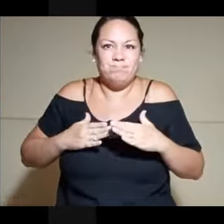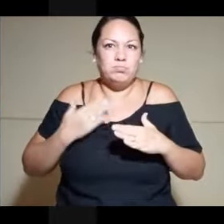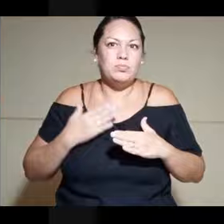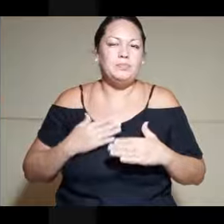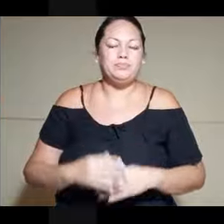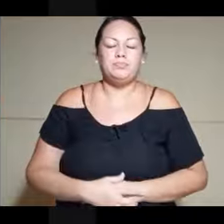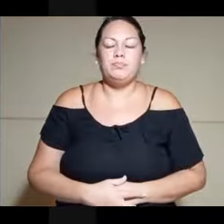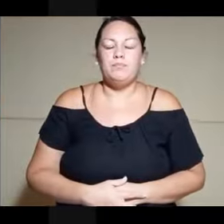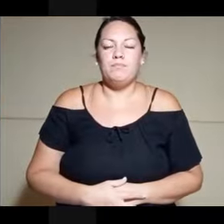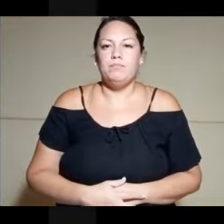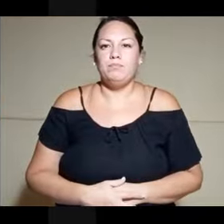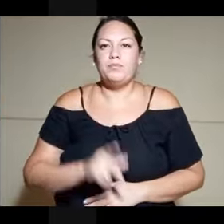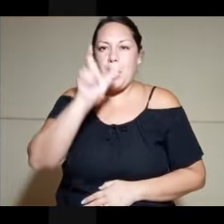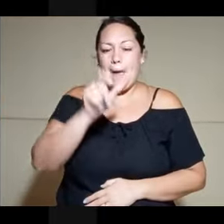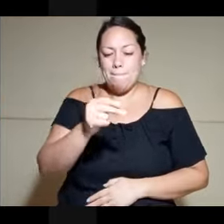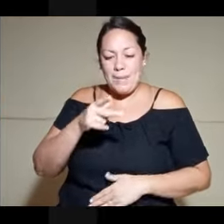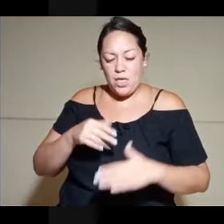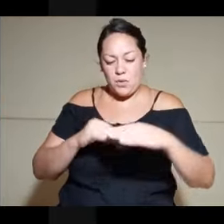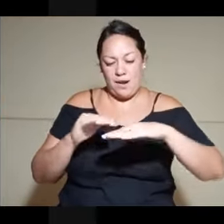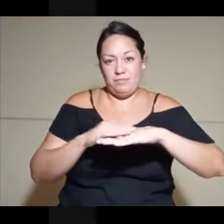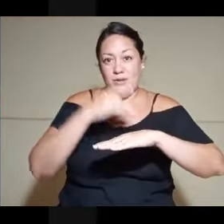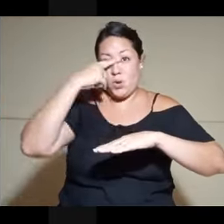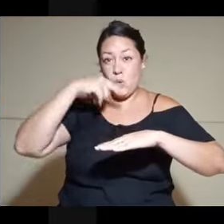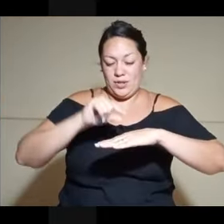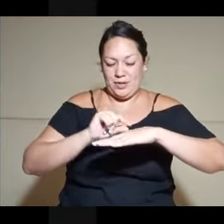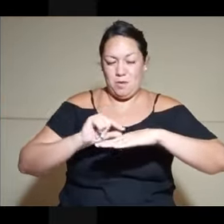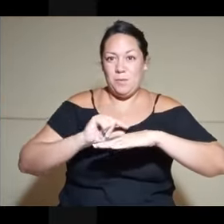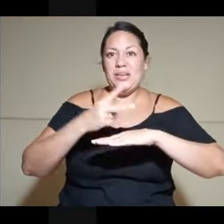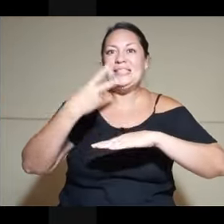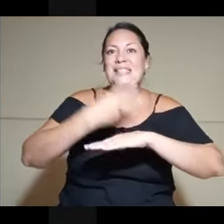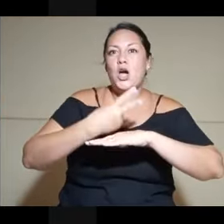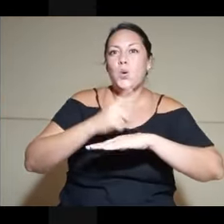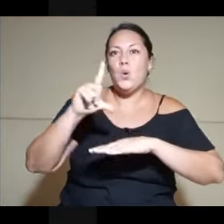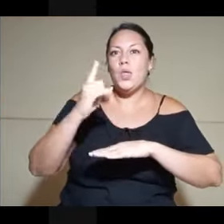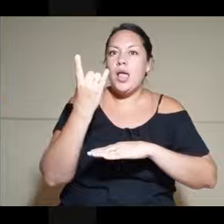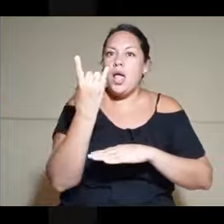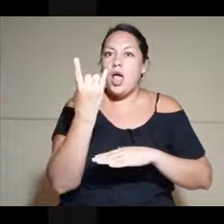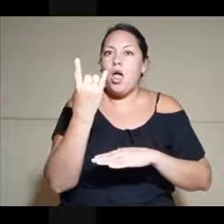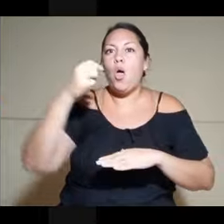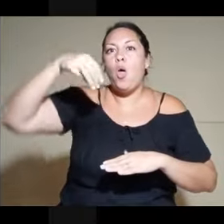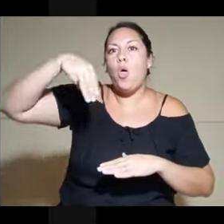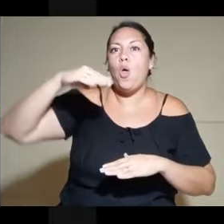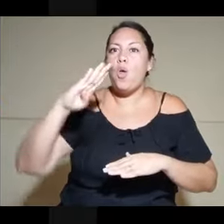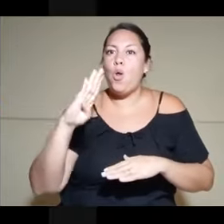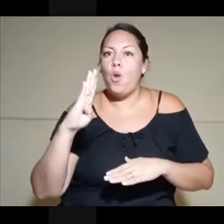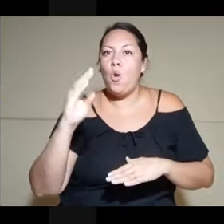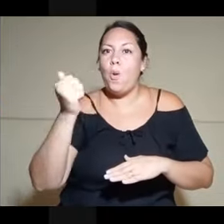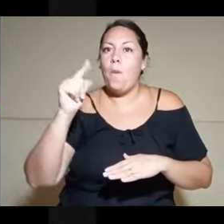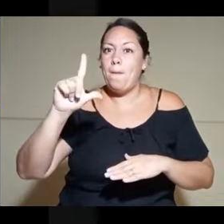puede subir información ni baja información. Entonces, cuando la médula